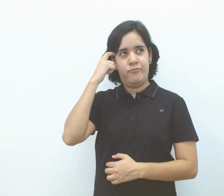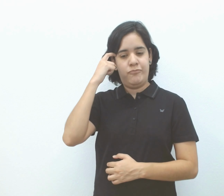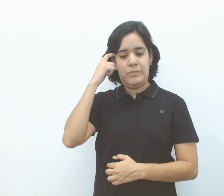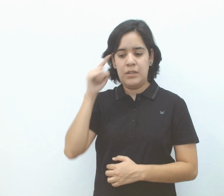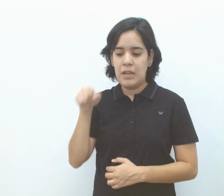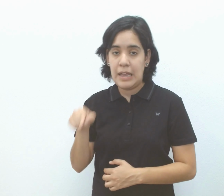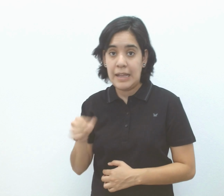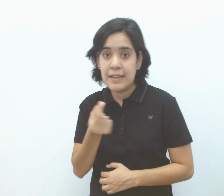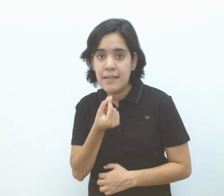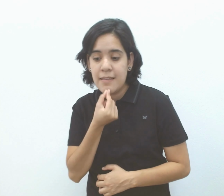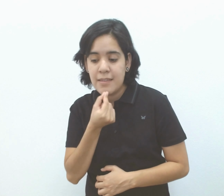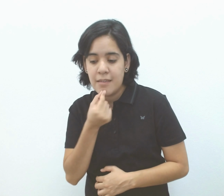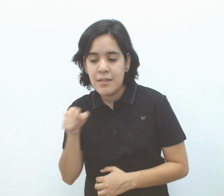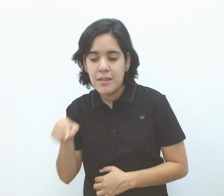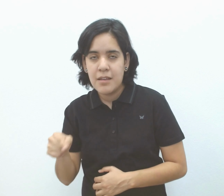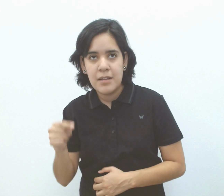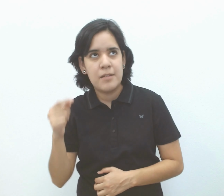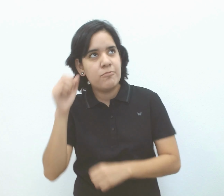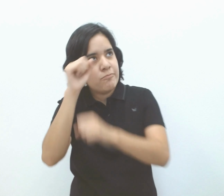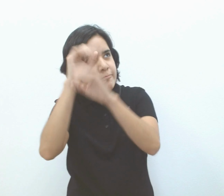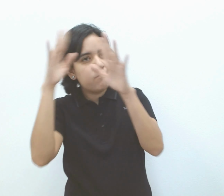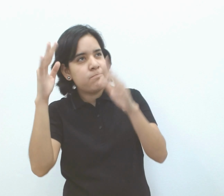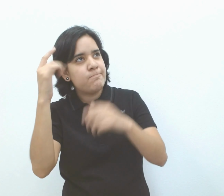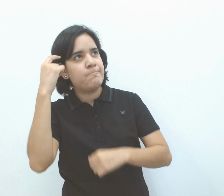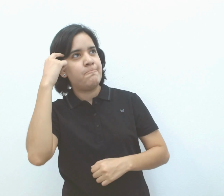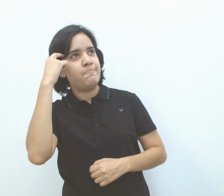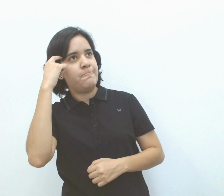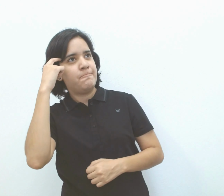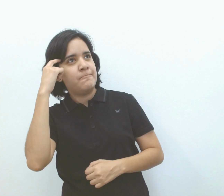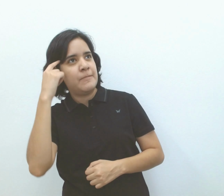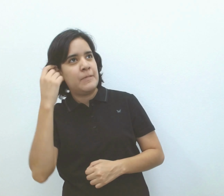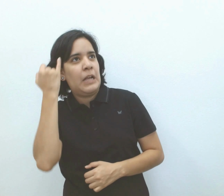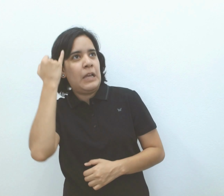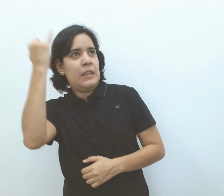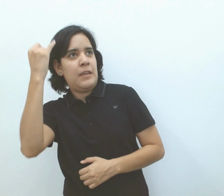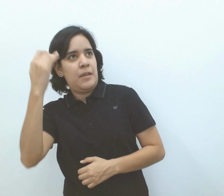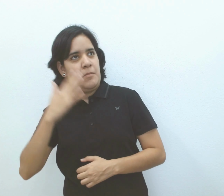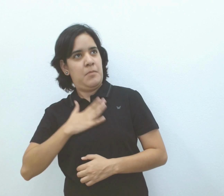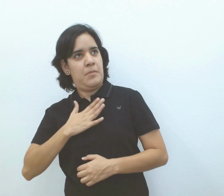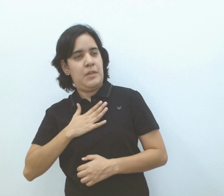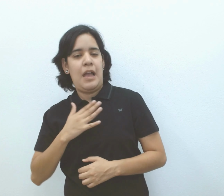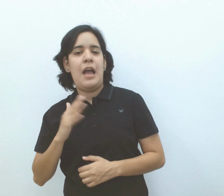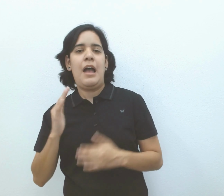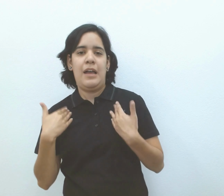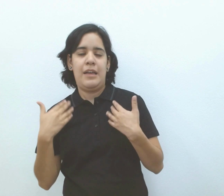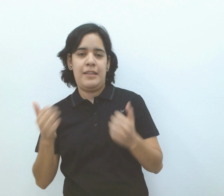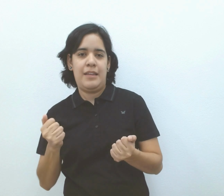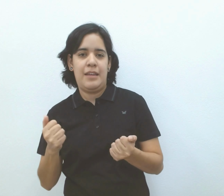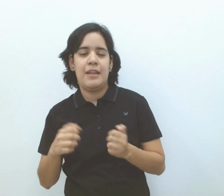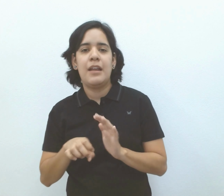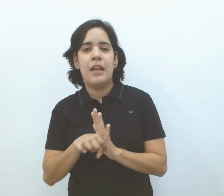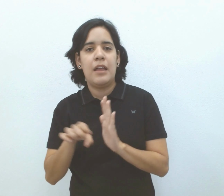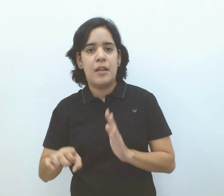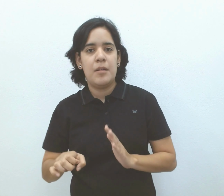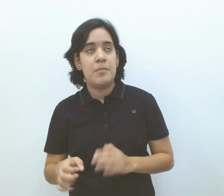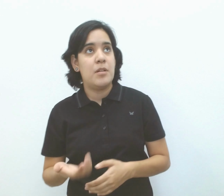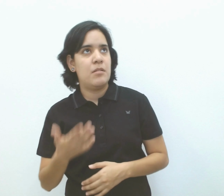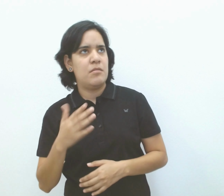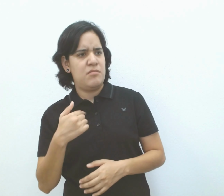formando las creencias que les van a hacer sentirse y reaccionar. Y esta creencia de ya no fui yo quien tiró el agua, fue la jirafa,